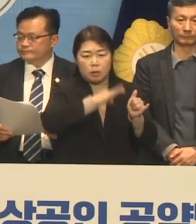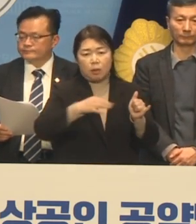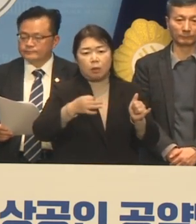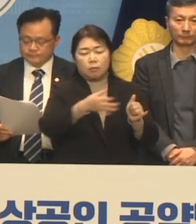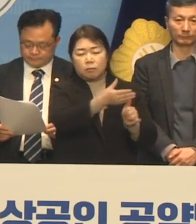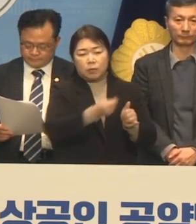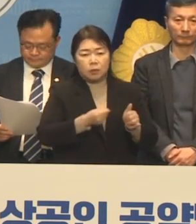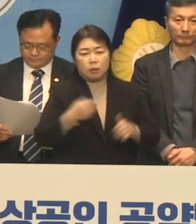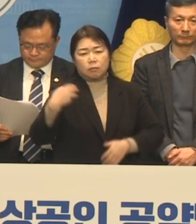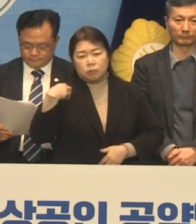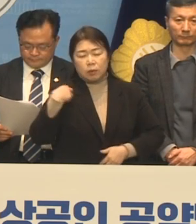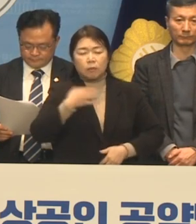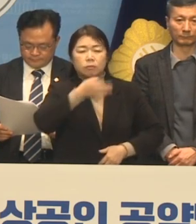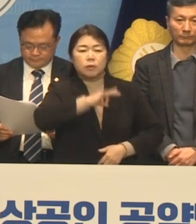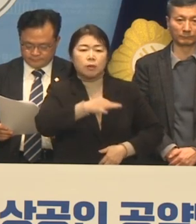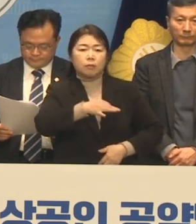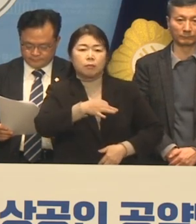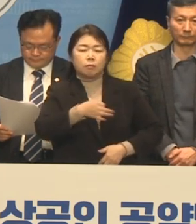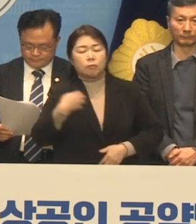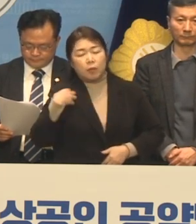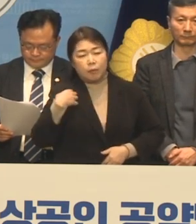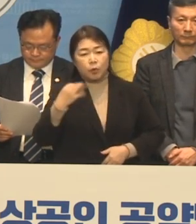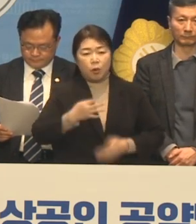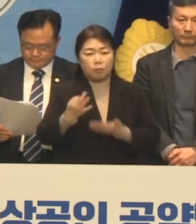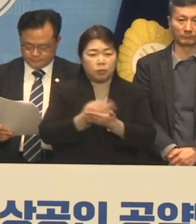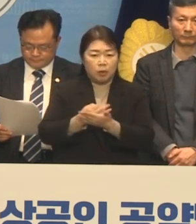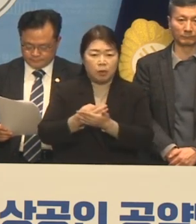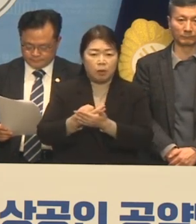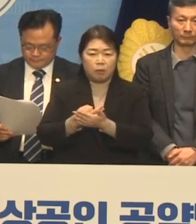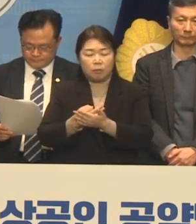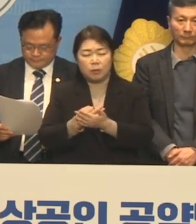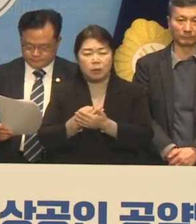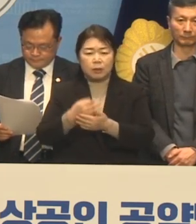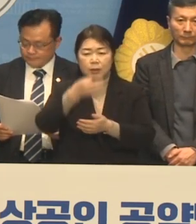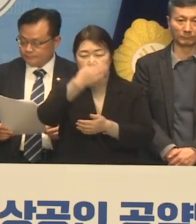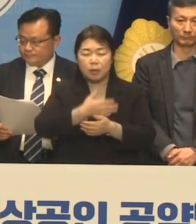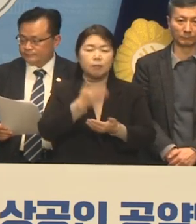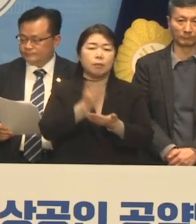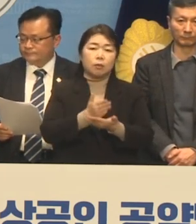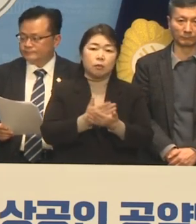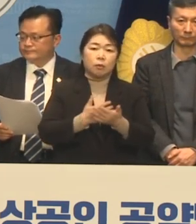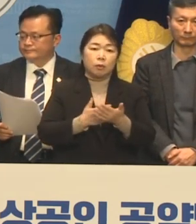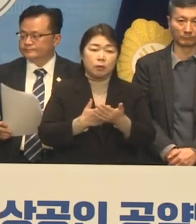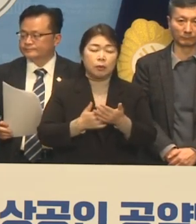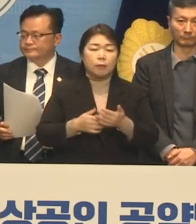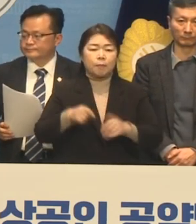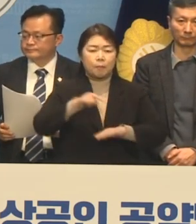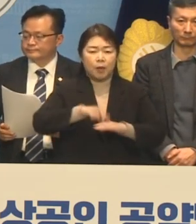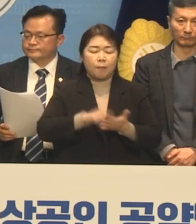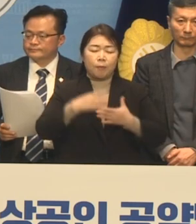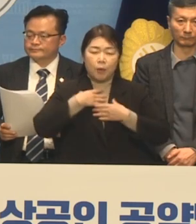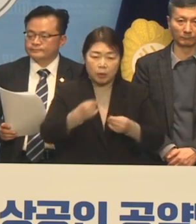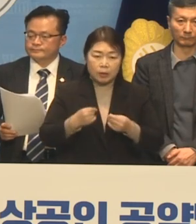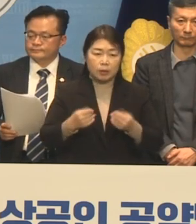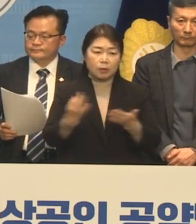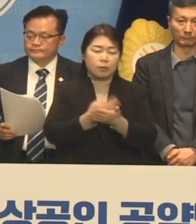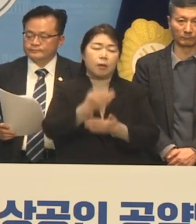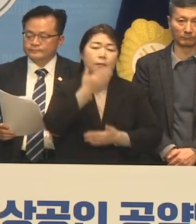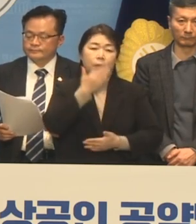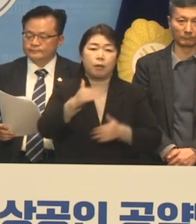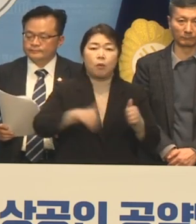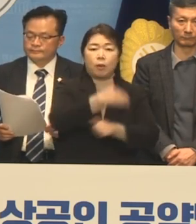부담과 경영 부담을 낮추고 매출을 확대를 해서 마음 편히 일하고 장사할 수 있는 환경과 기반을